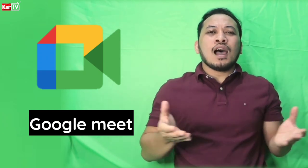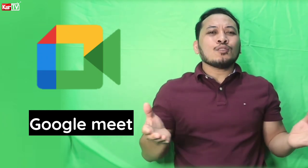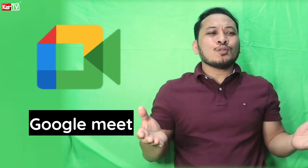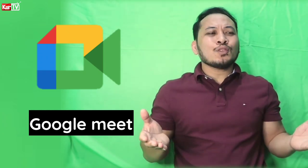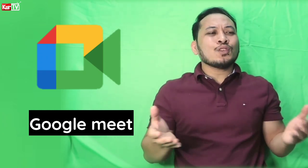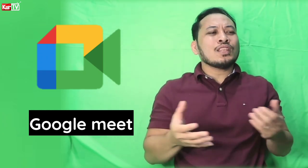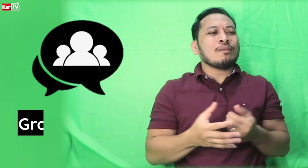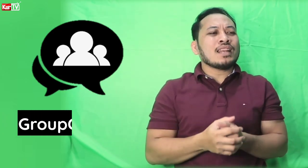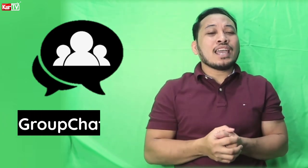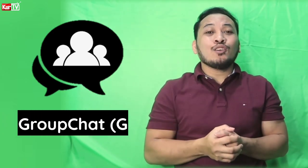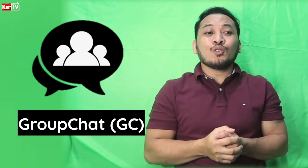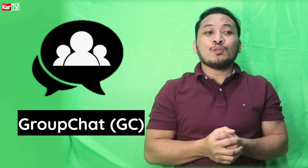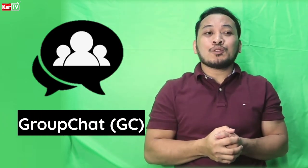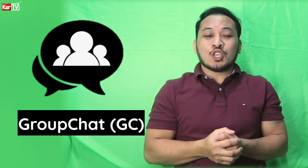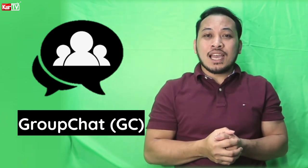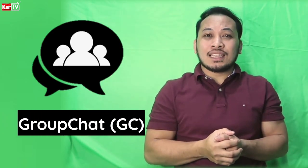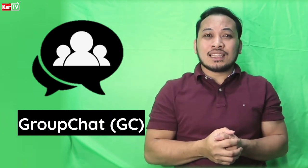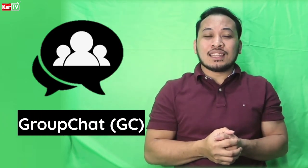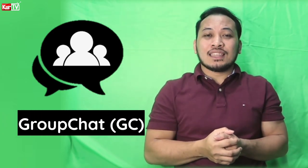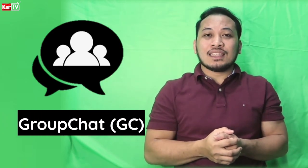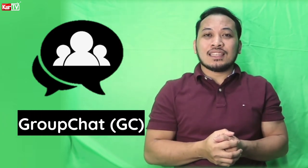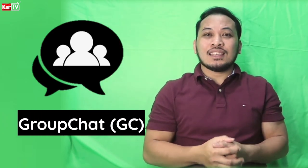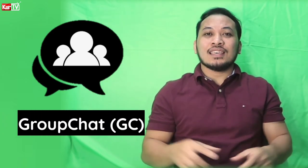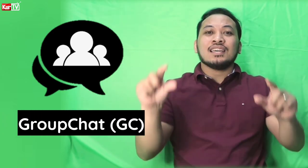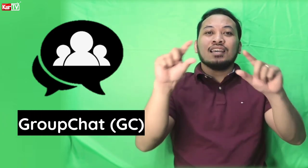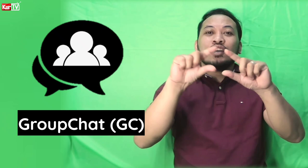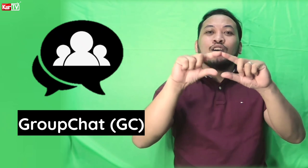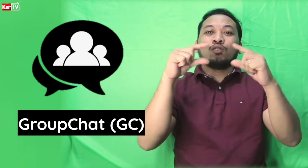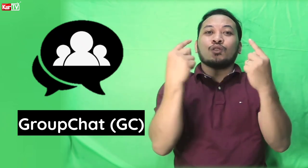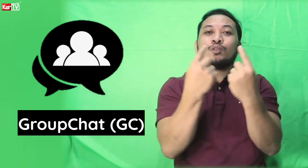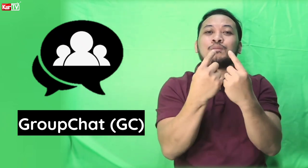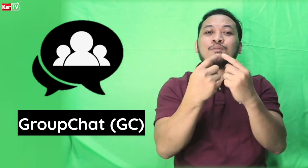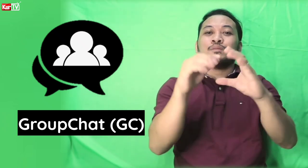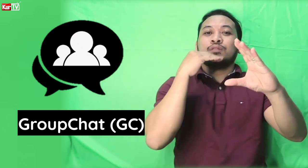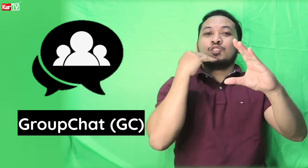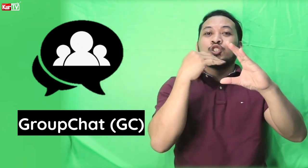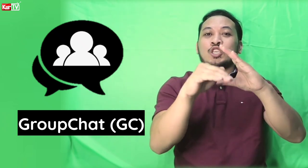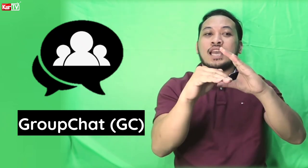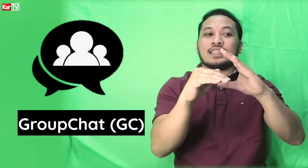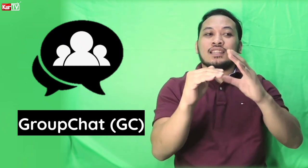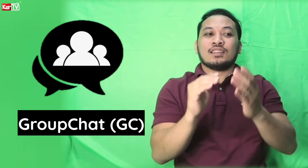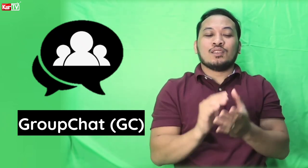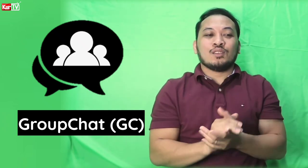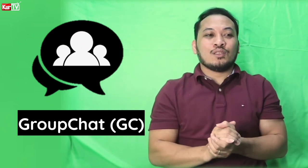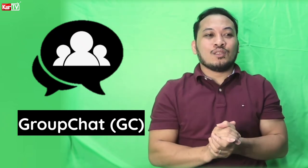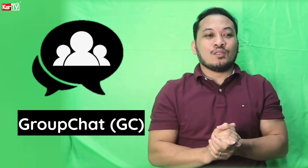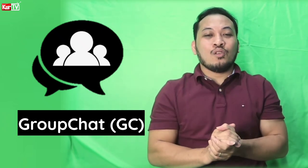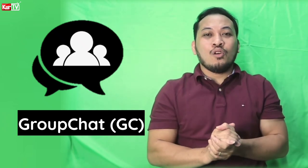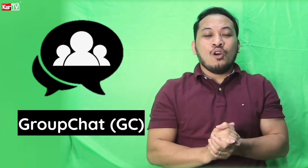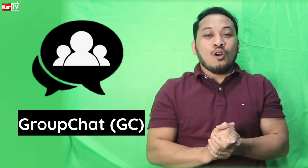Ang susunod naman ay Group Chat. Group Chat.